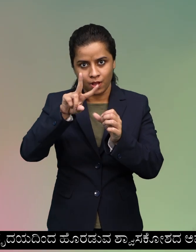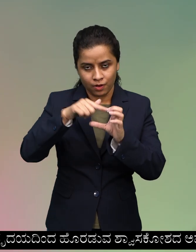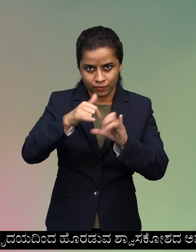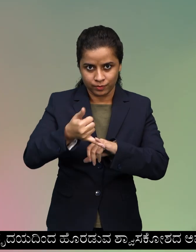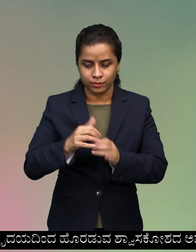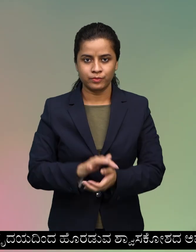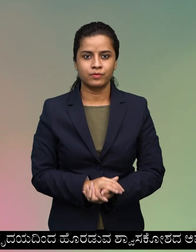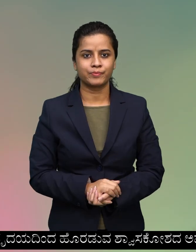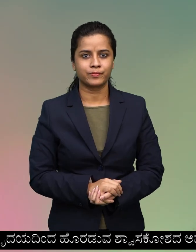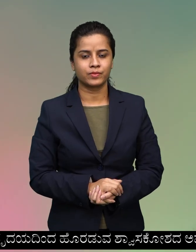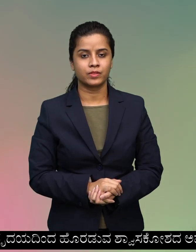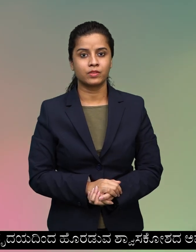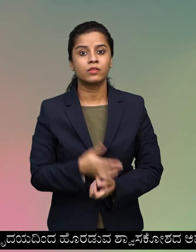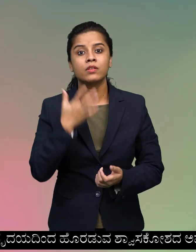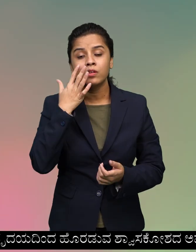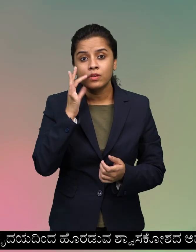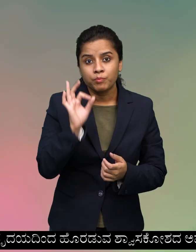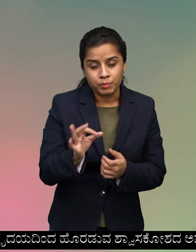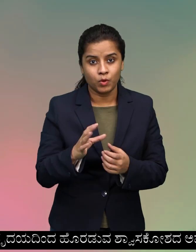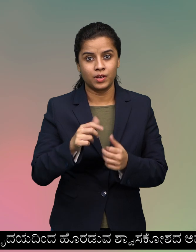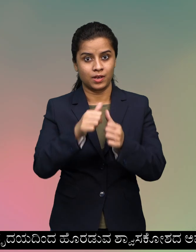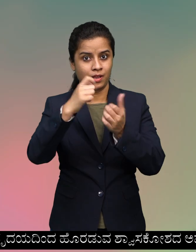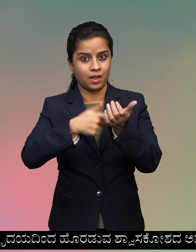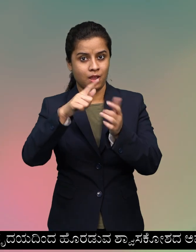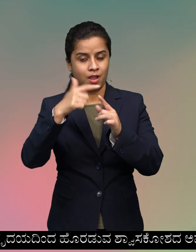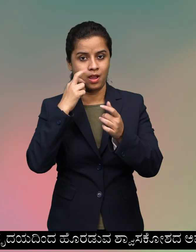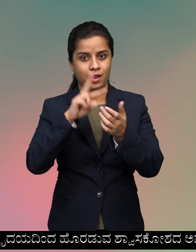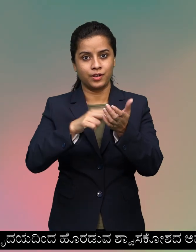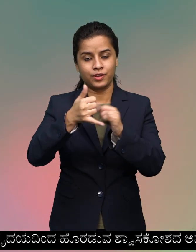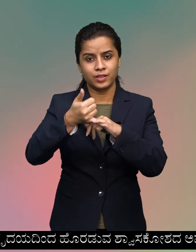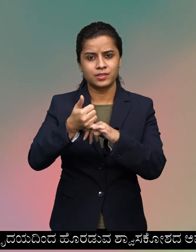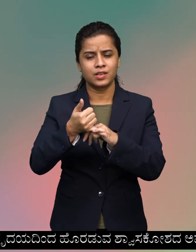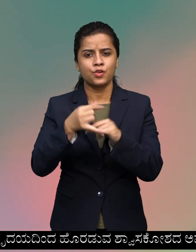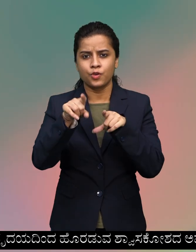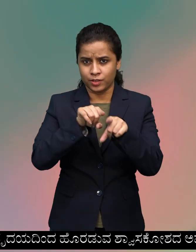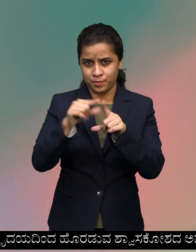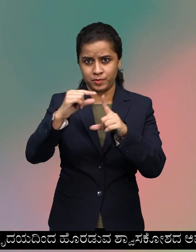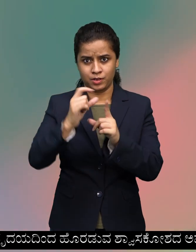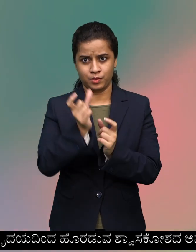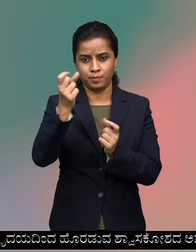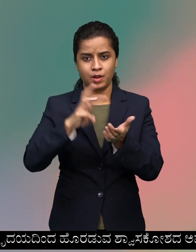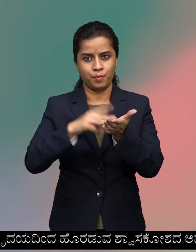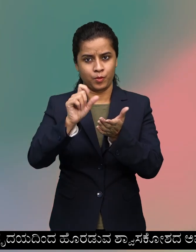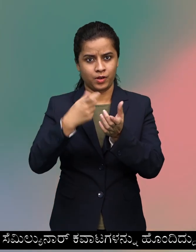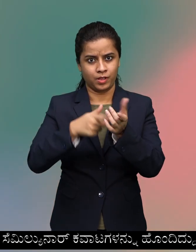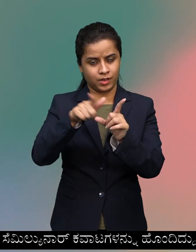ಹೃದಯದಿಂದ ಹೊರಡುವ ಶ್ವಾಸಕೋಶದ ಅಪಧಮನಿ ಮತ್ತು ಮಹಾ ಅಪಧಮನಿಯಂತಹ ಪ್ರಮುಖ ಅಪಧಮನಿಗಳು